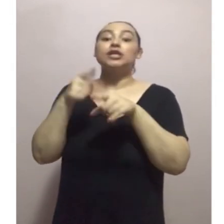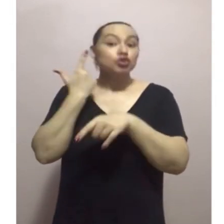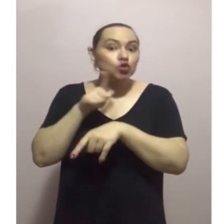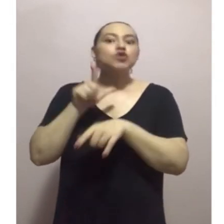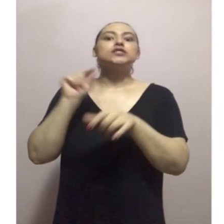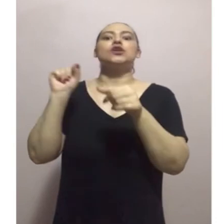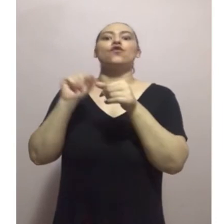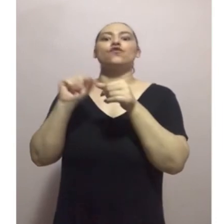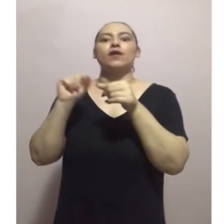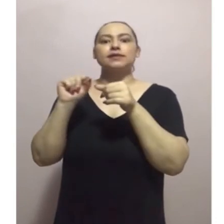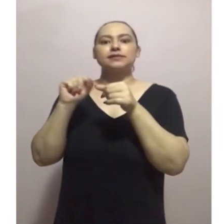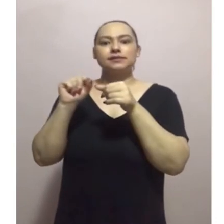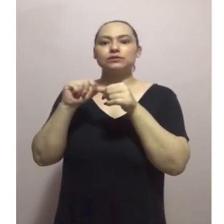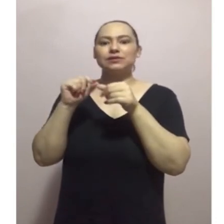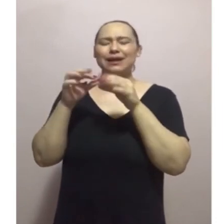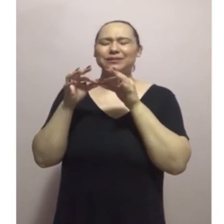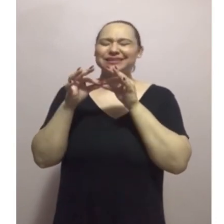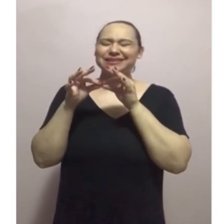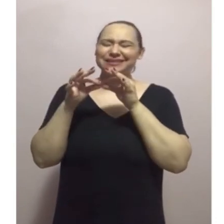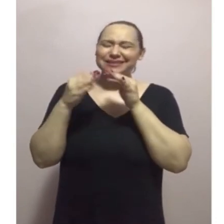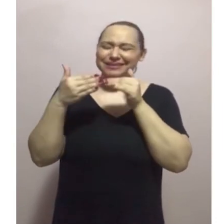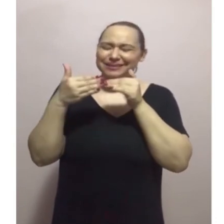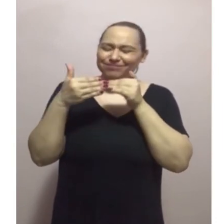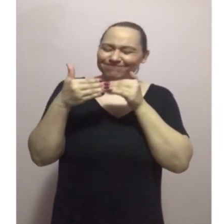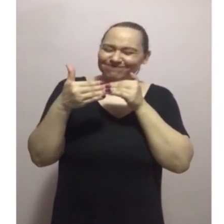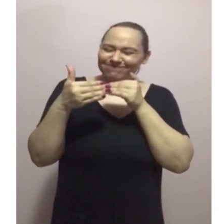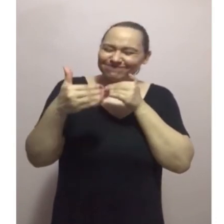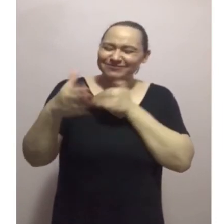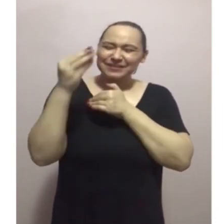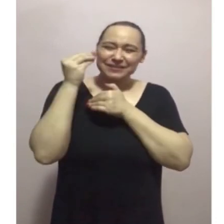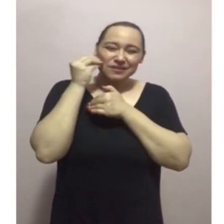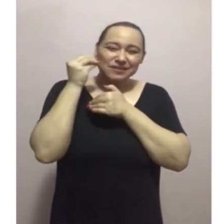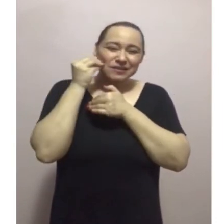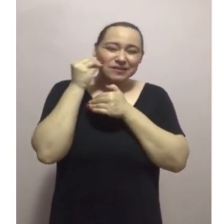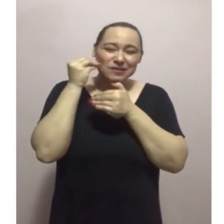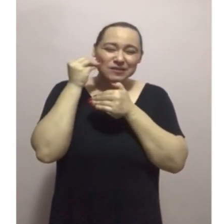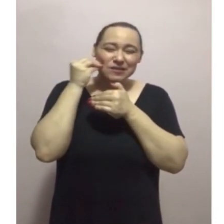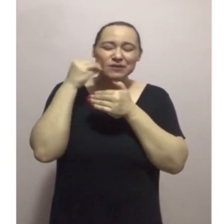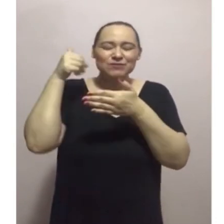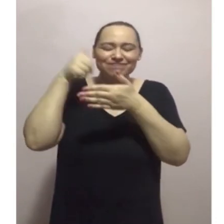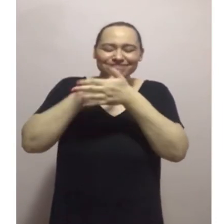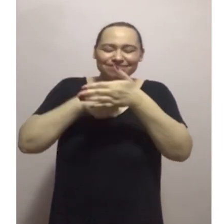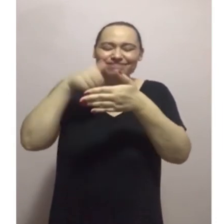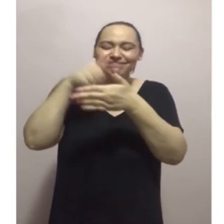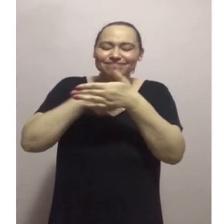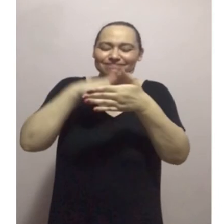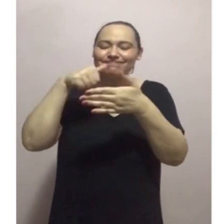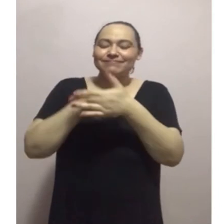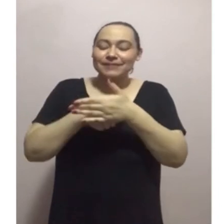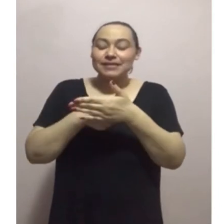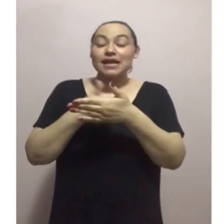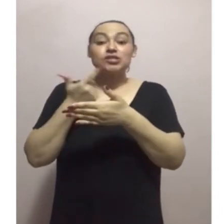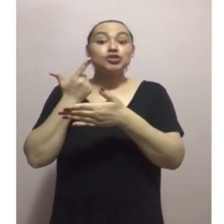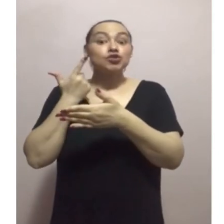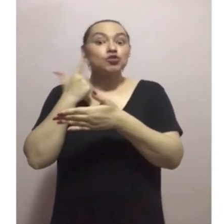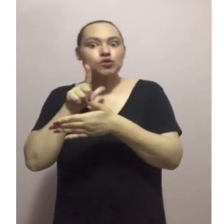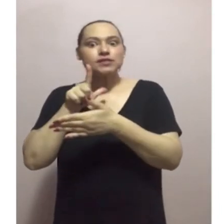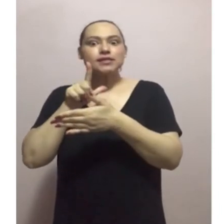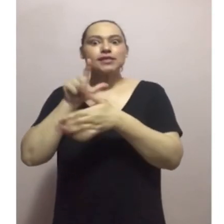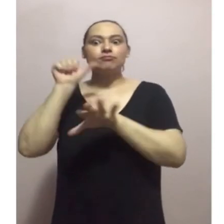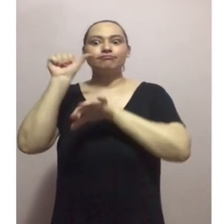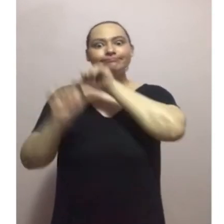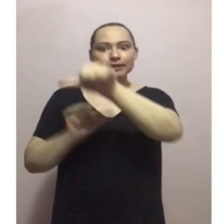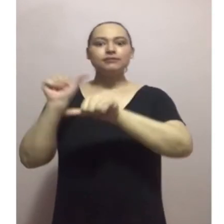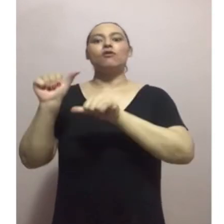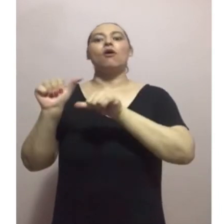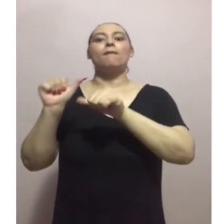isso, né? Esticamos o máximo possível. E aí a gente conseguiu transformar o